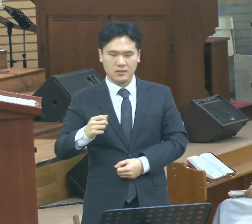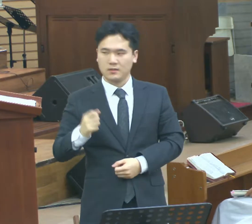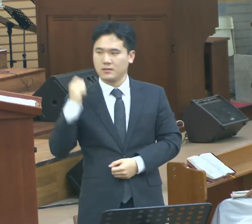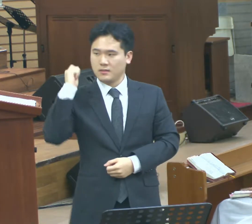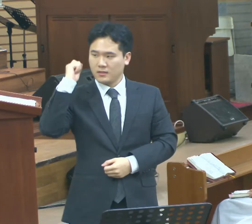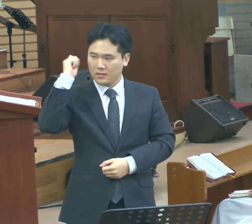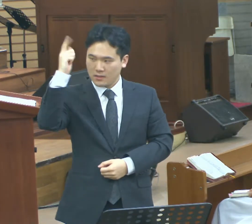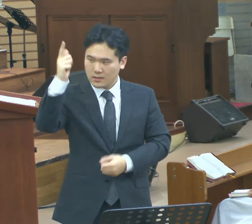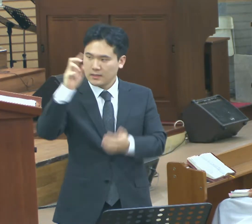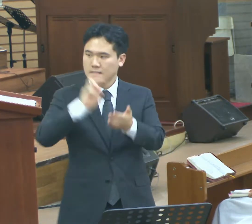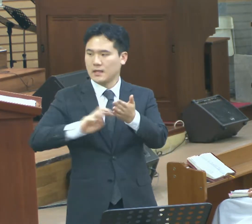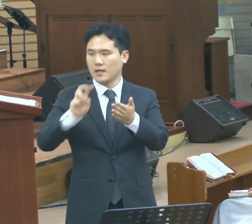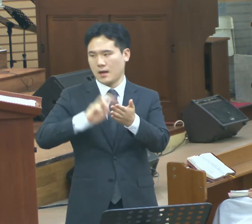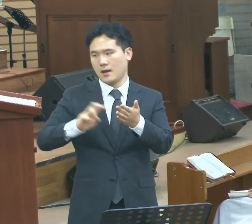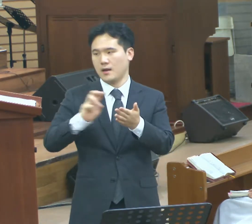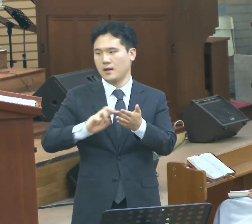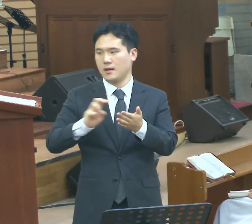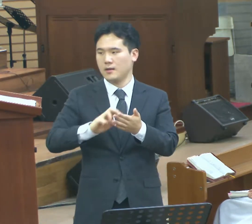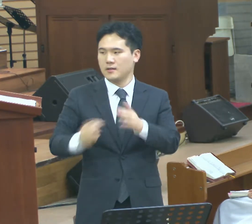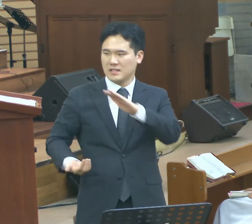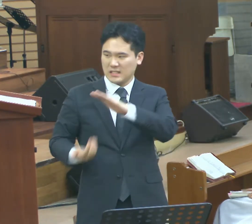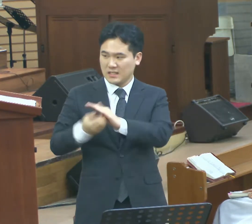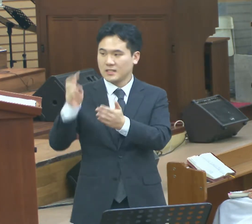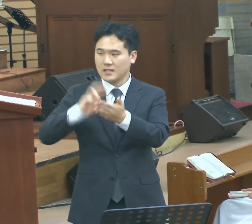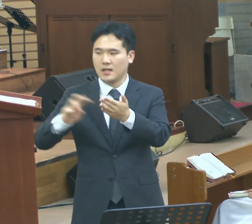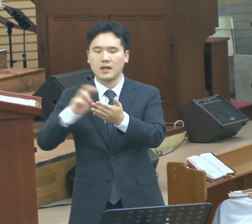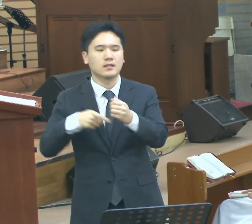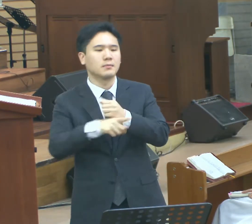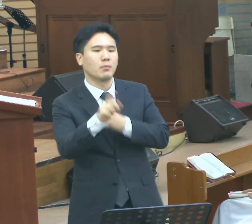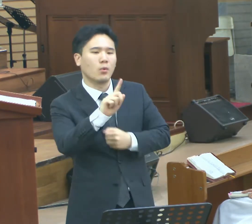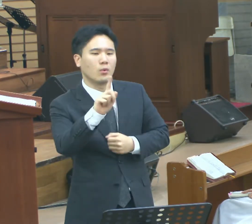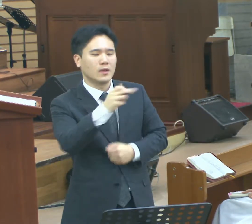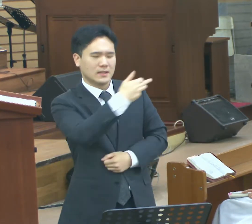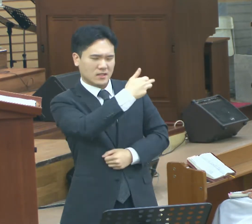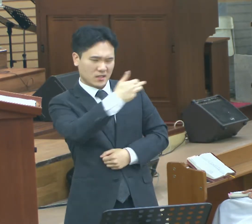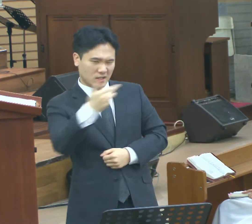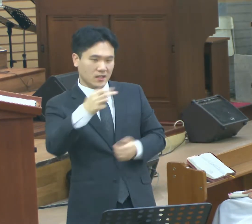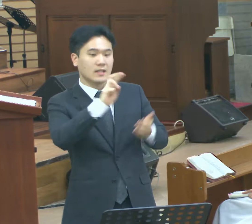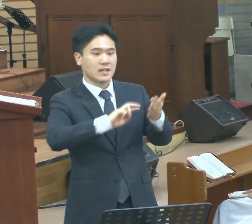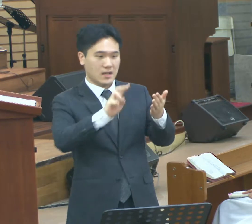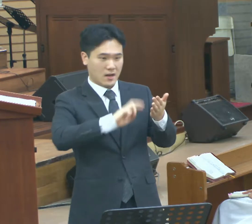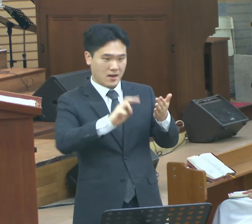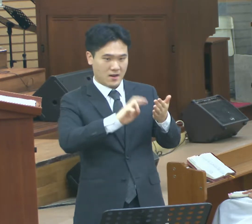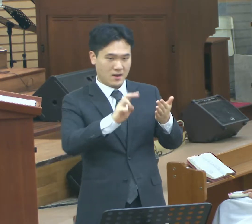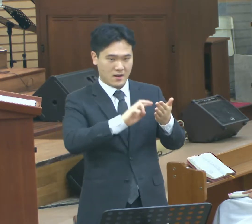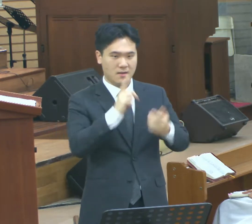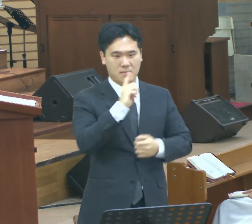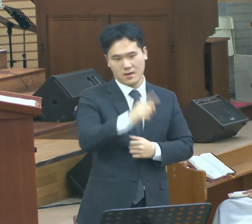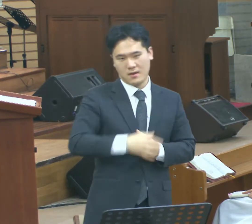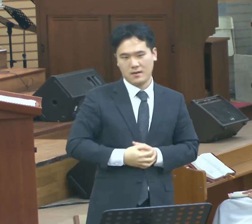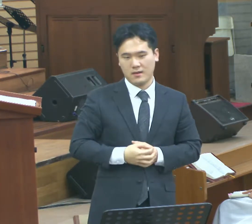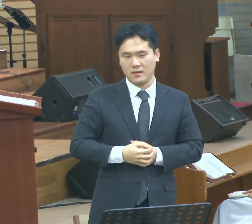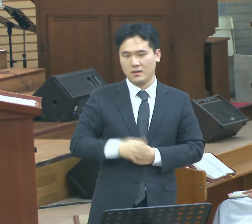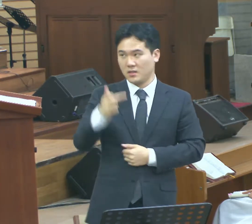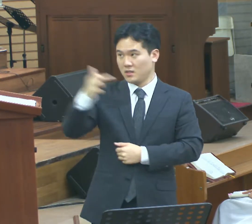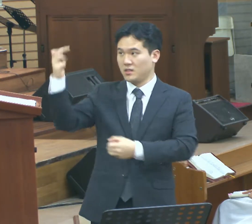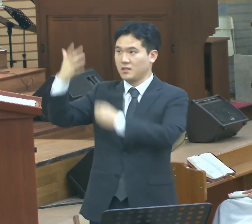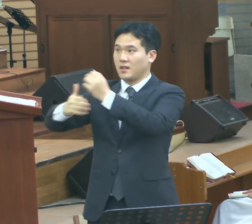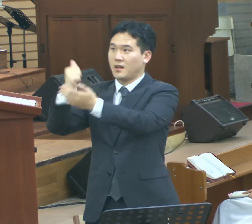찬양하다. 지극히라는 말은 크게 찬양하라는 뜻이에요. 크게 찬양. 크신 하나님을 크게 찬양하자는